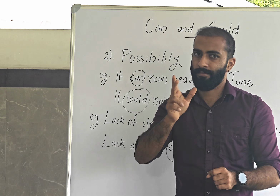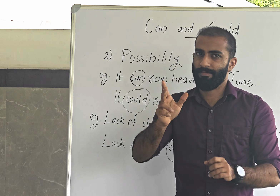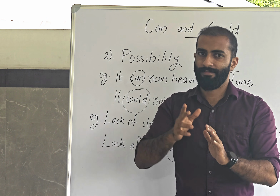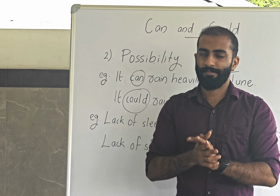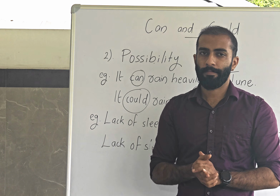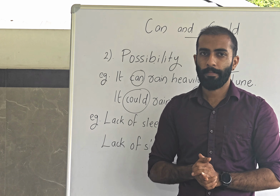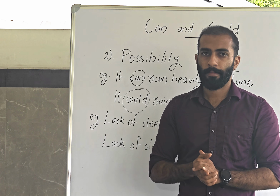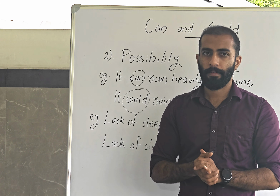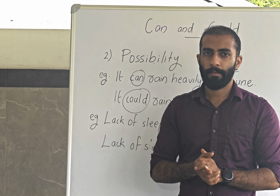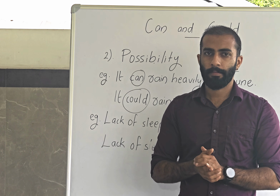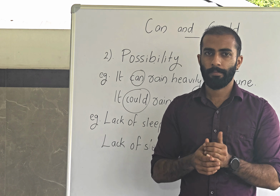വേണ്ടിയിട്ട് ഉപയോഗിക്കാൻ കഴിയും.